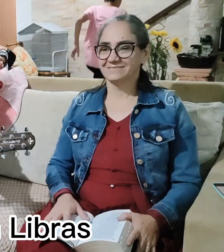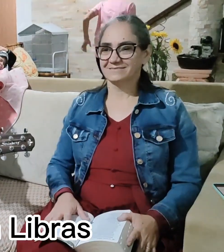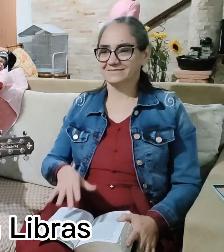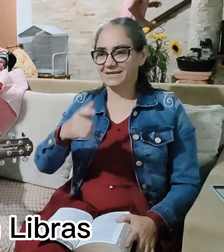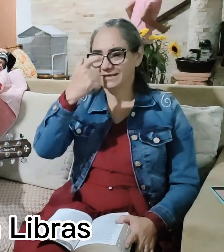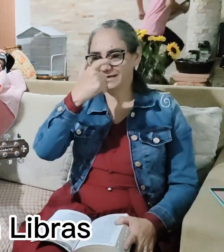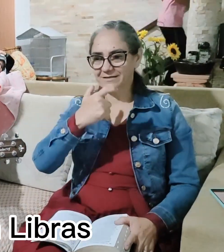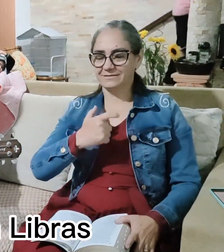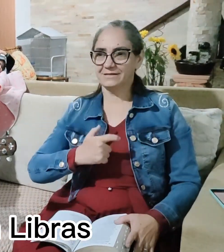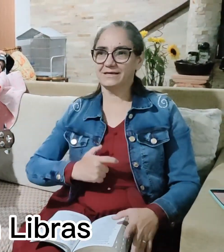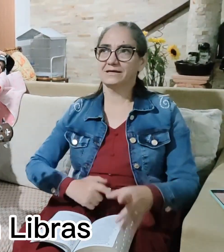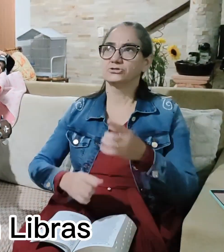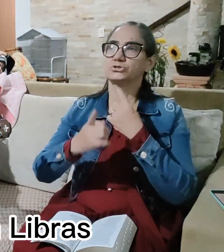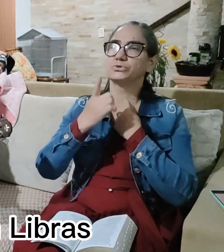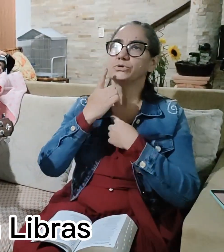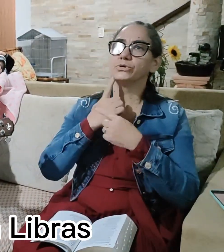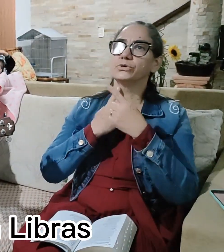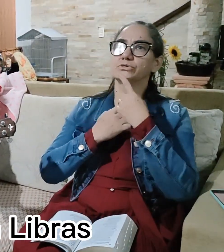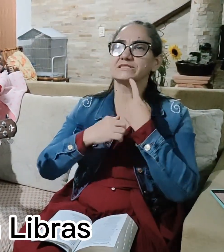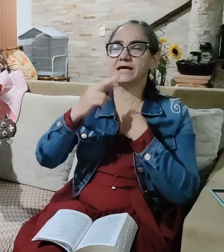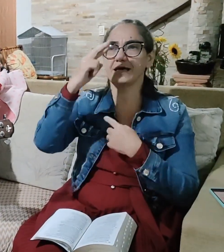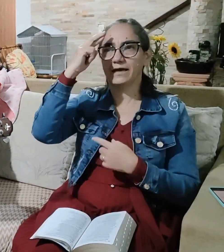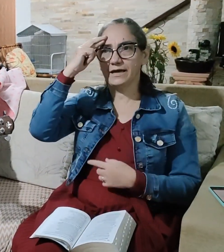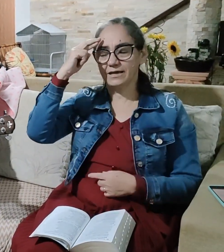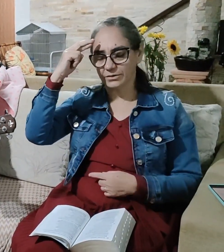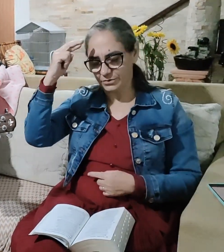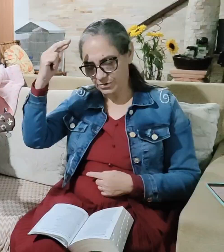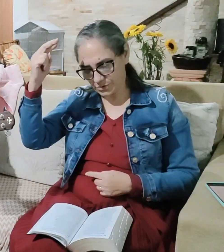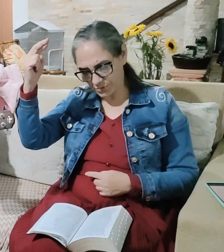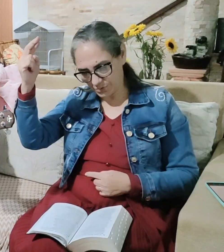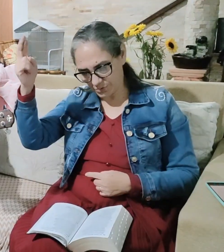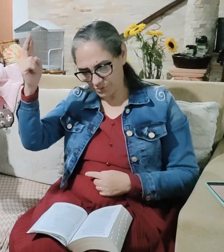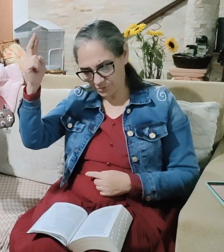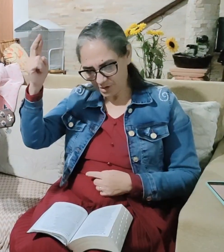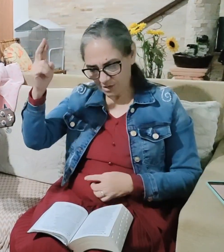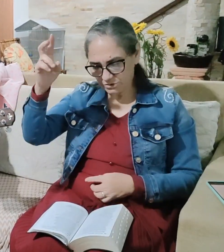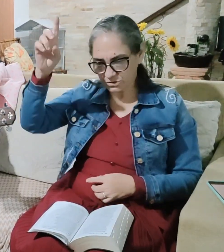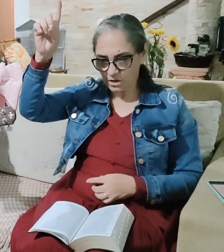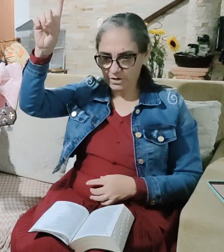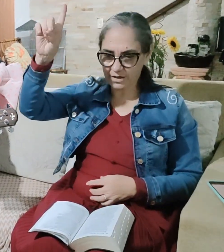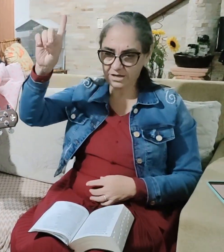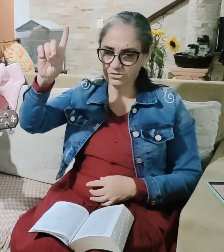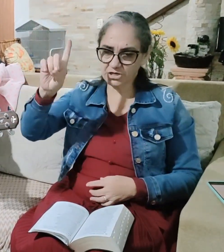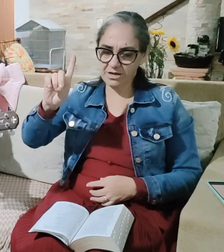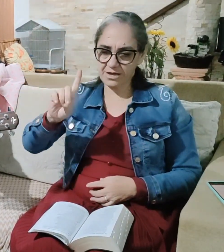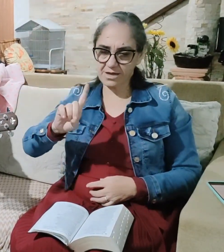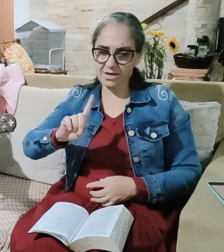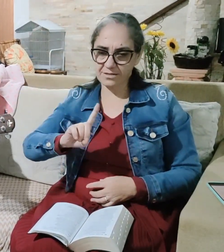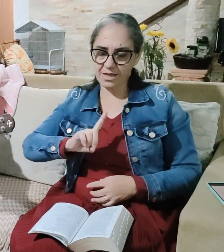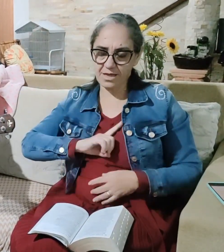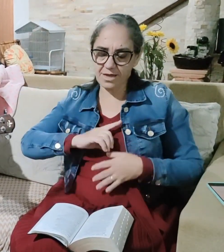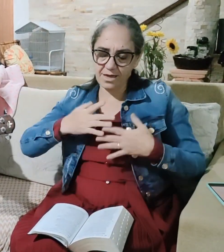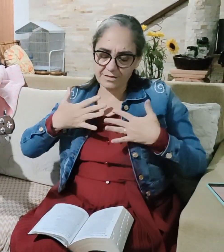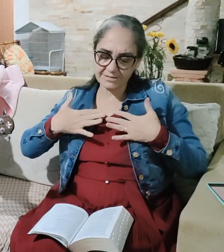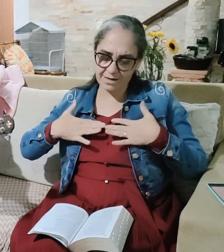Eu desejo, Senhor, só em Ti